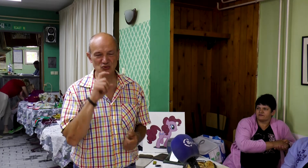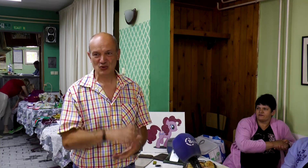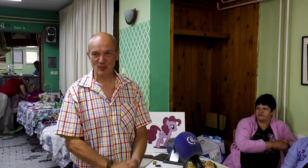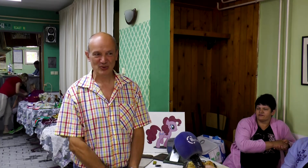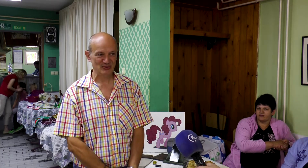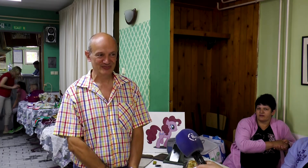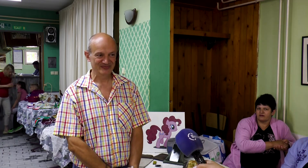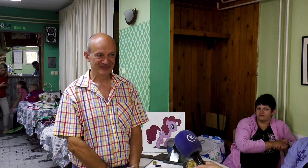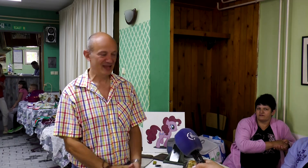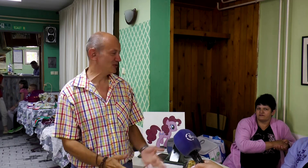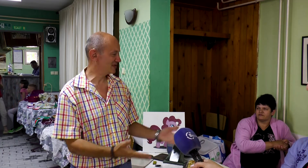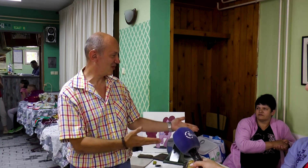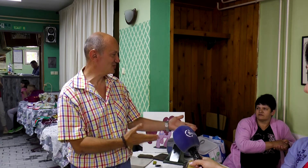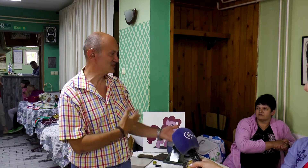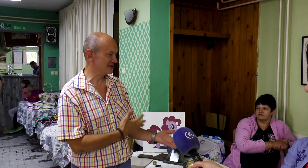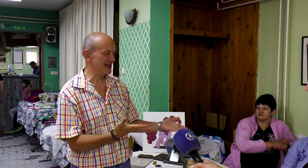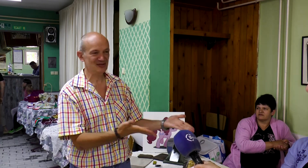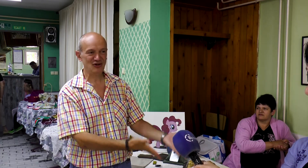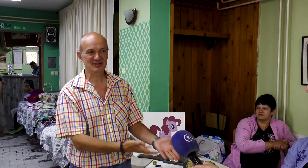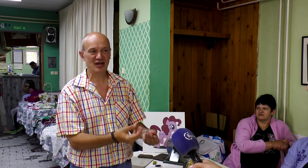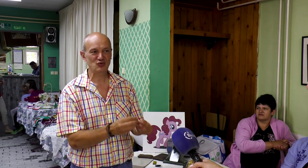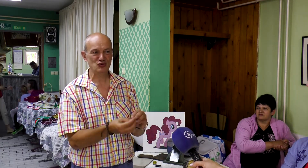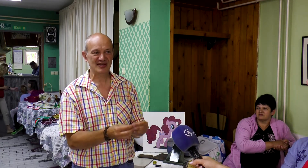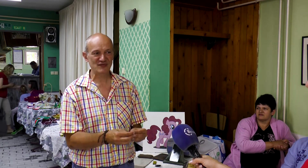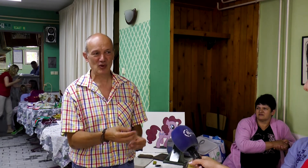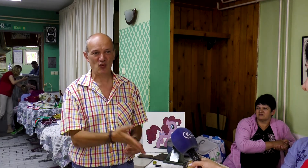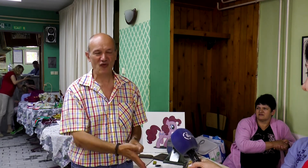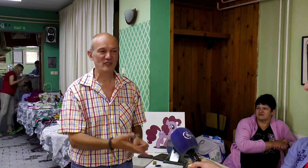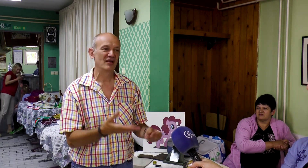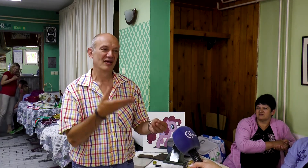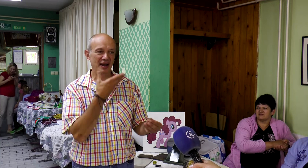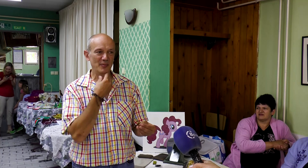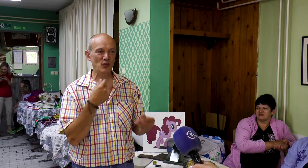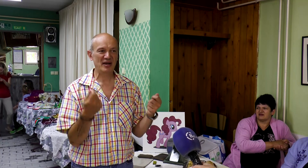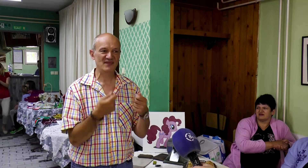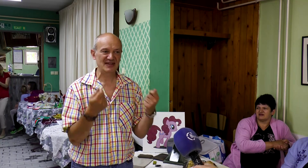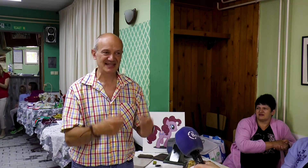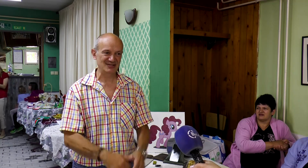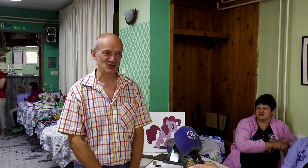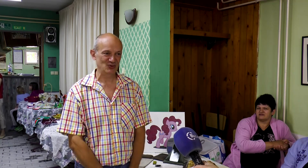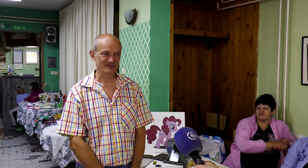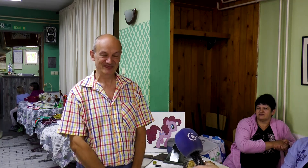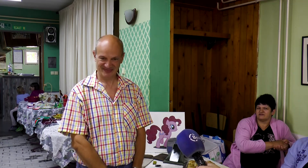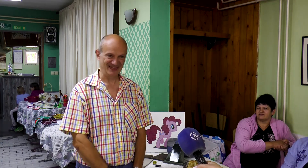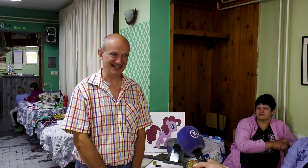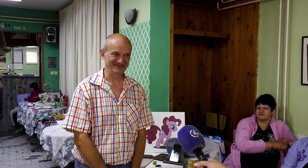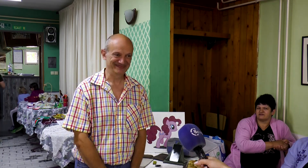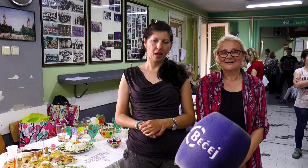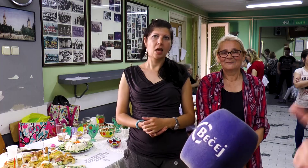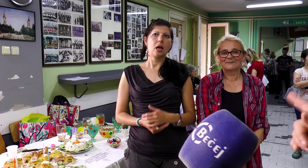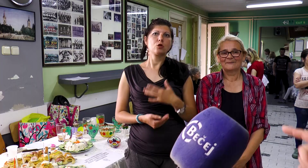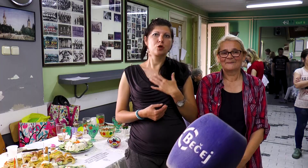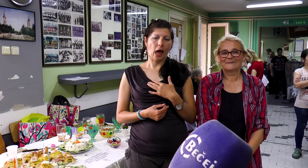organizacija u Somboru. Eto, oni su hteli doći da učestvujemo u ovom lepom manifestaciju. Hvala.